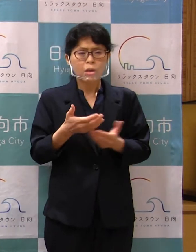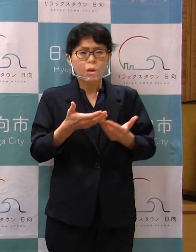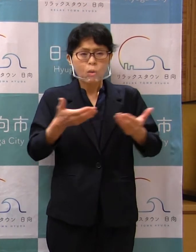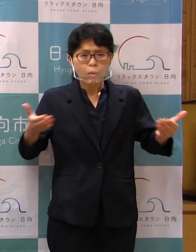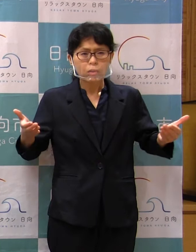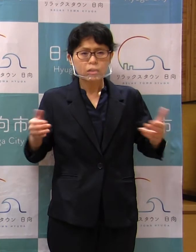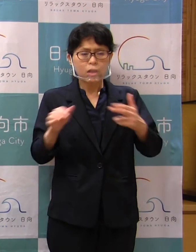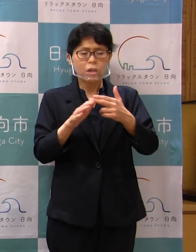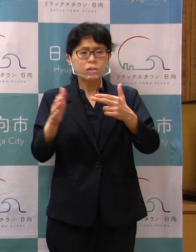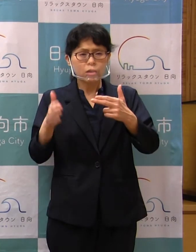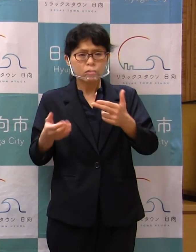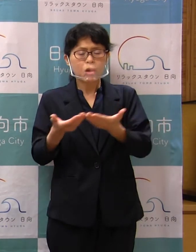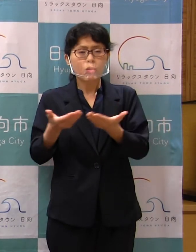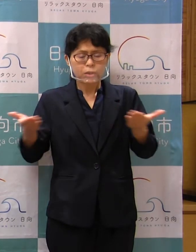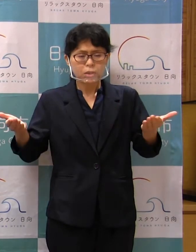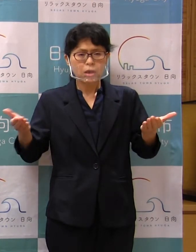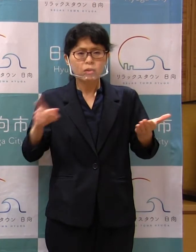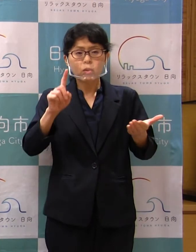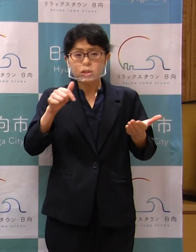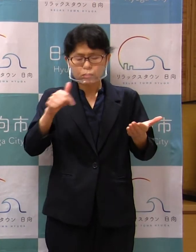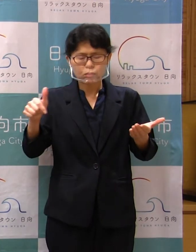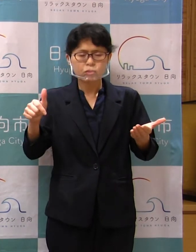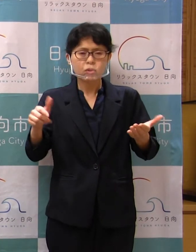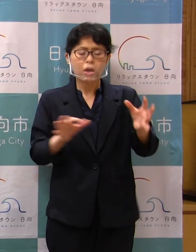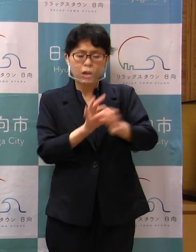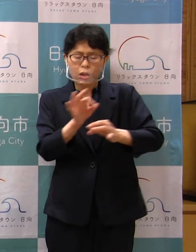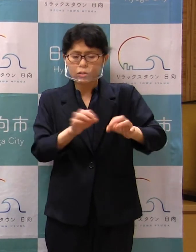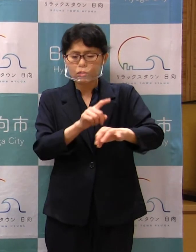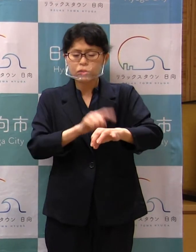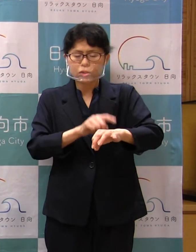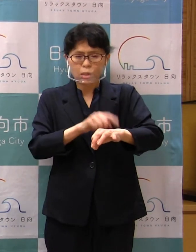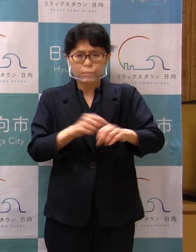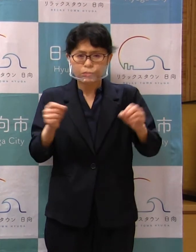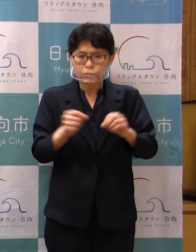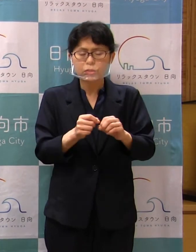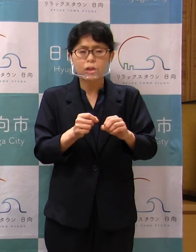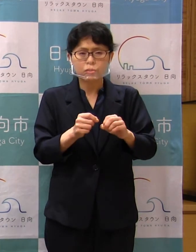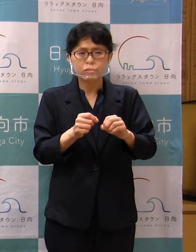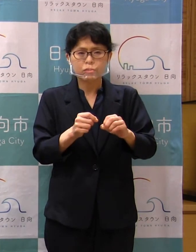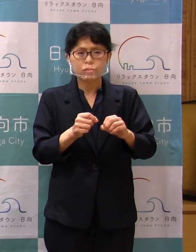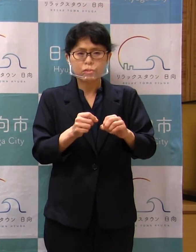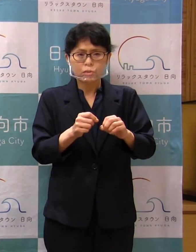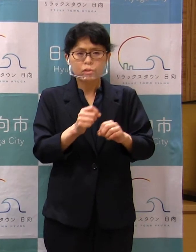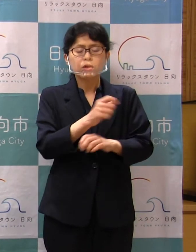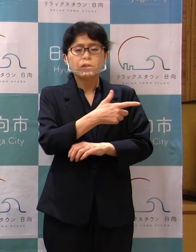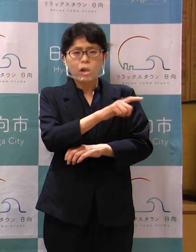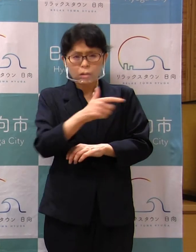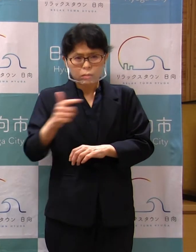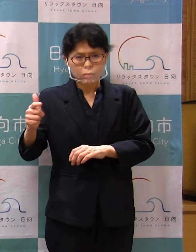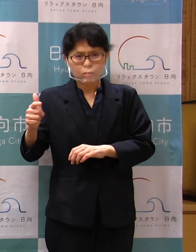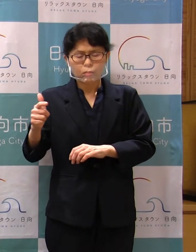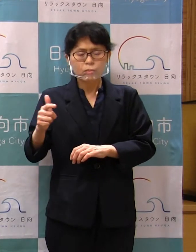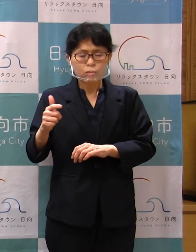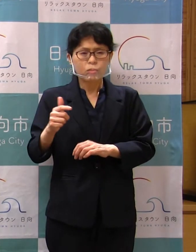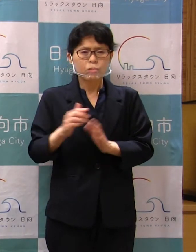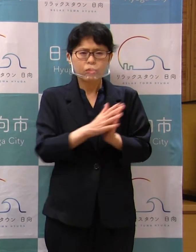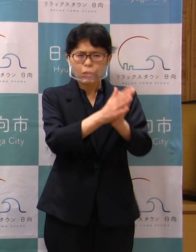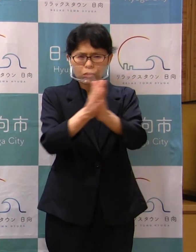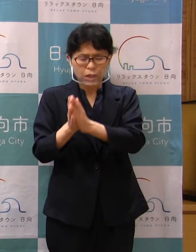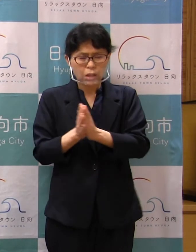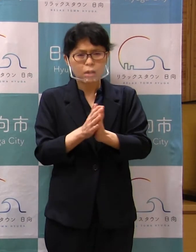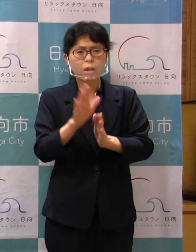型店舗の一部が営業時間短縮となるなど、さまざまな要請がされること